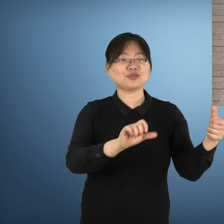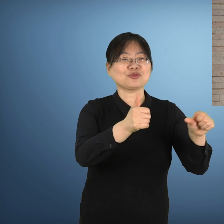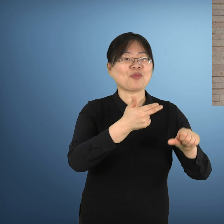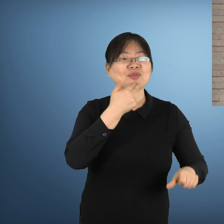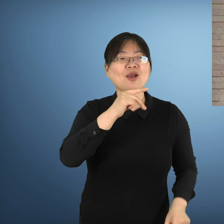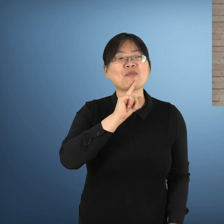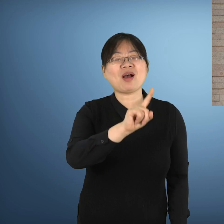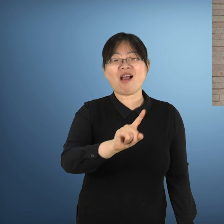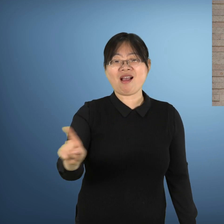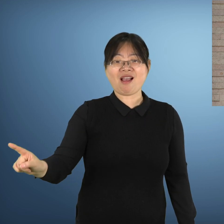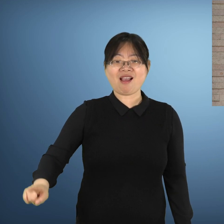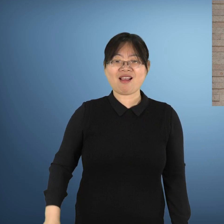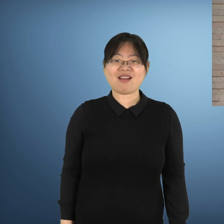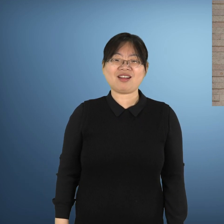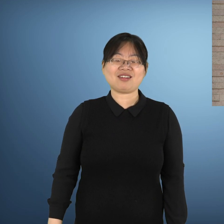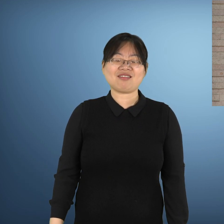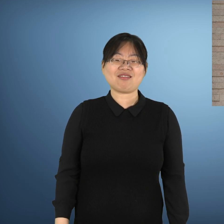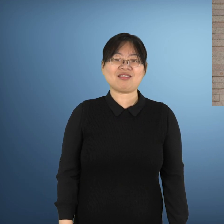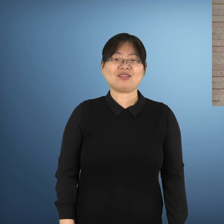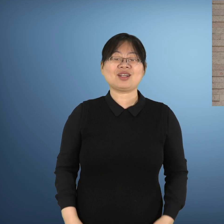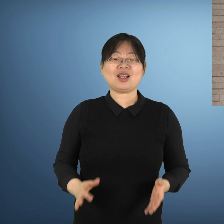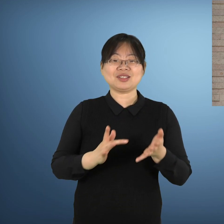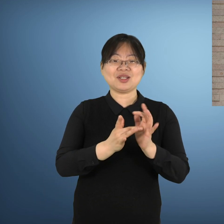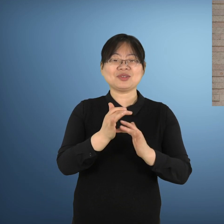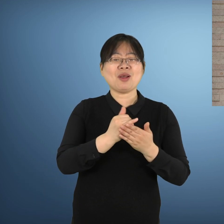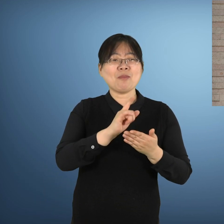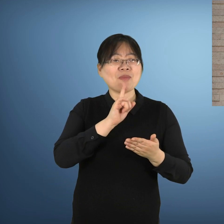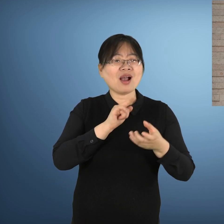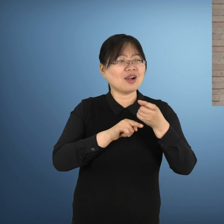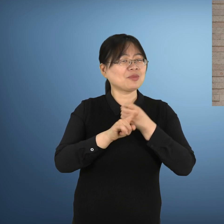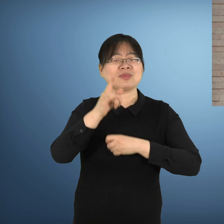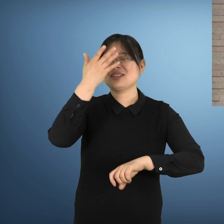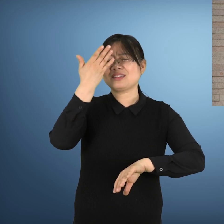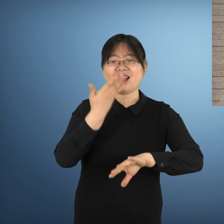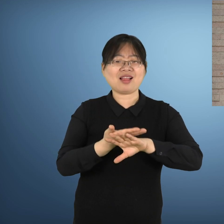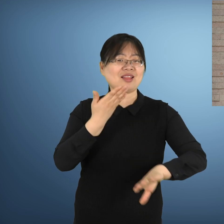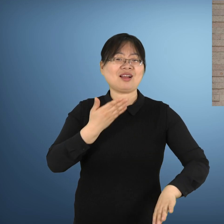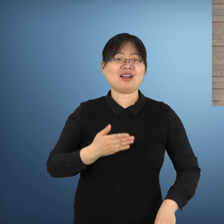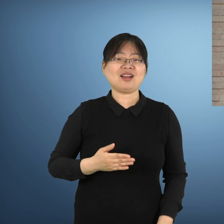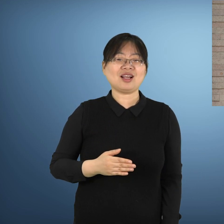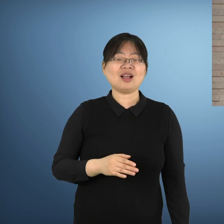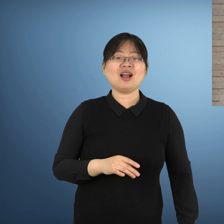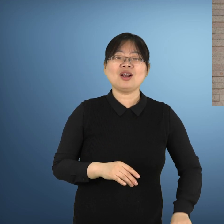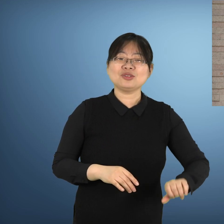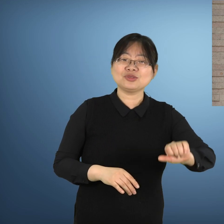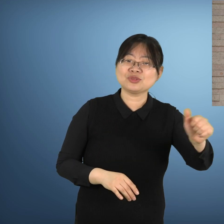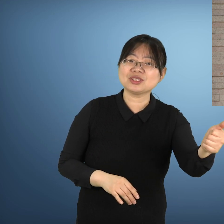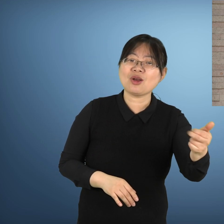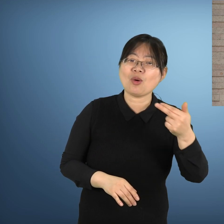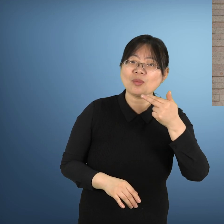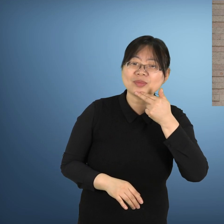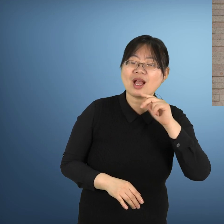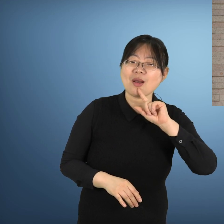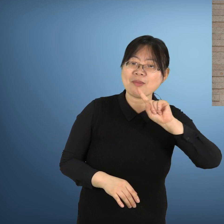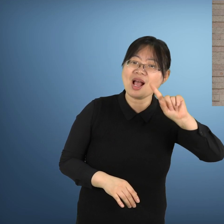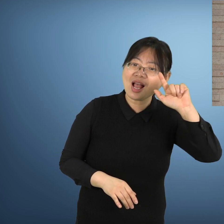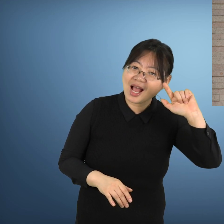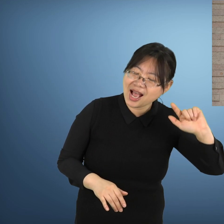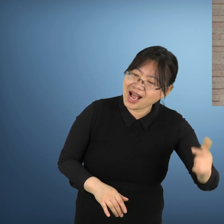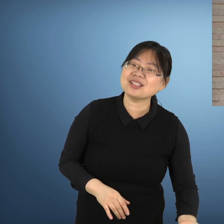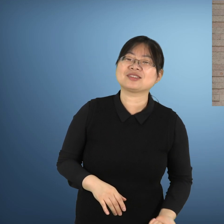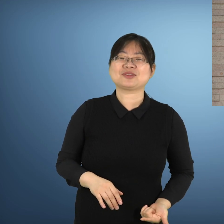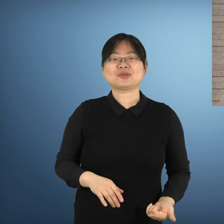죽는데, 그러니까 예수님의 말씀은 그게 아니고 그가 죽지 않겠다 하신 것이